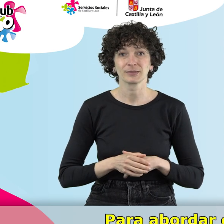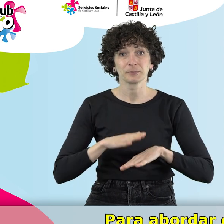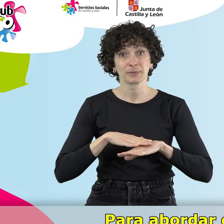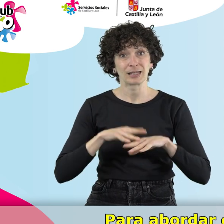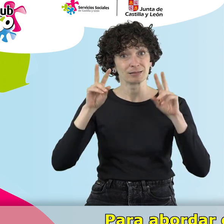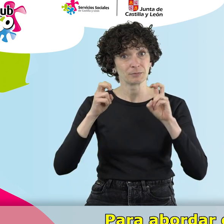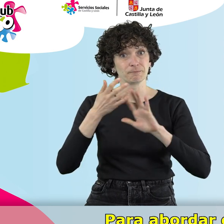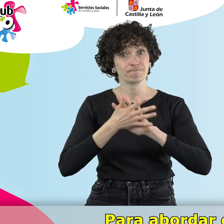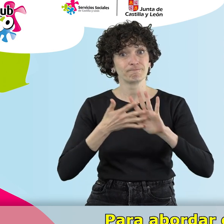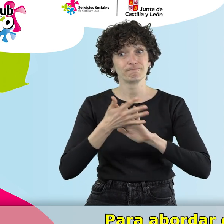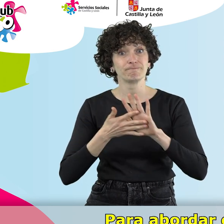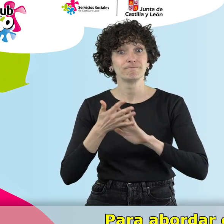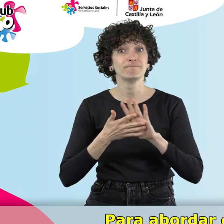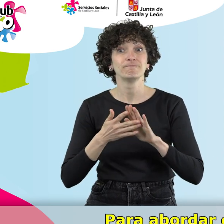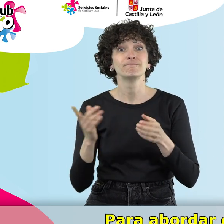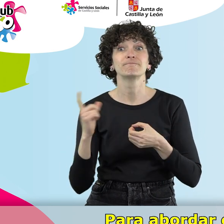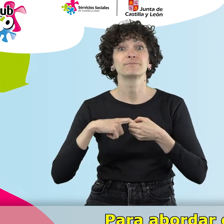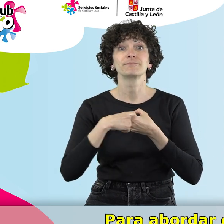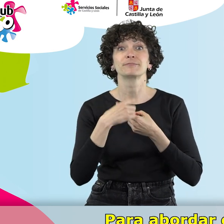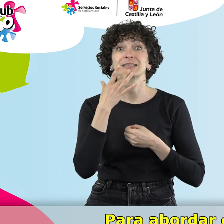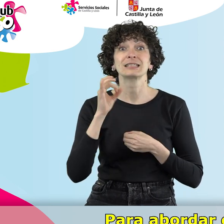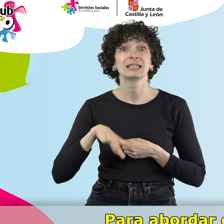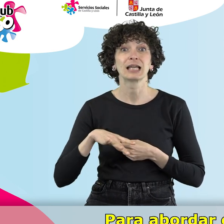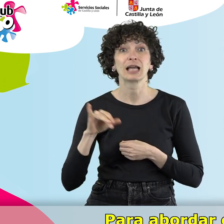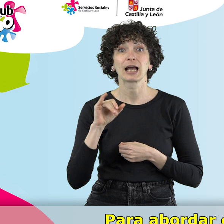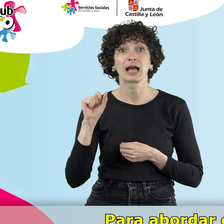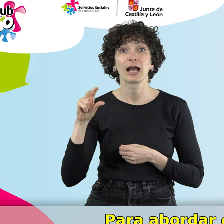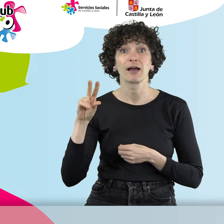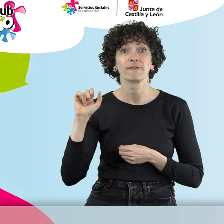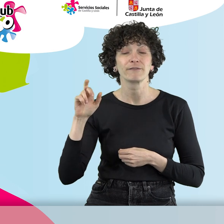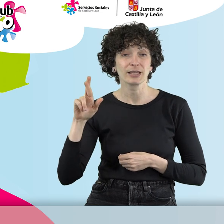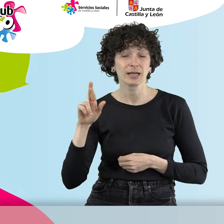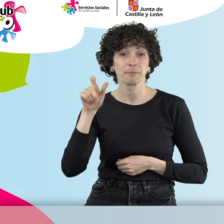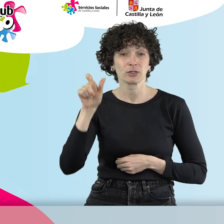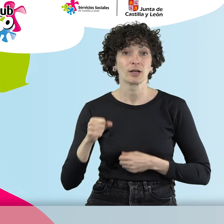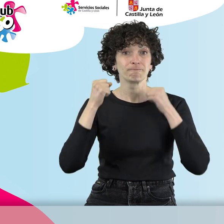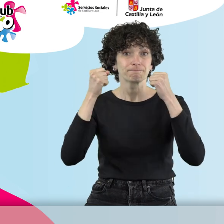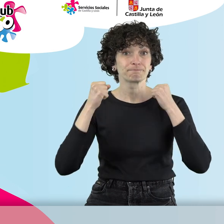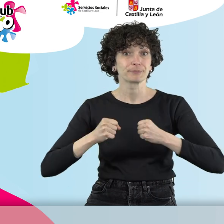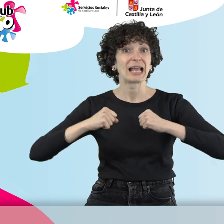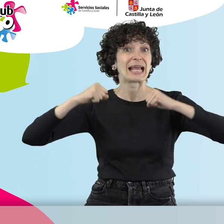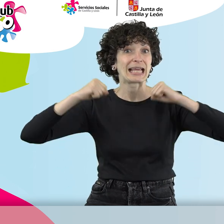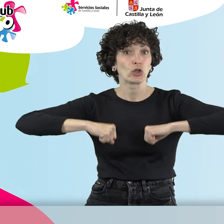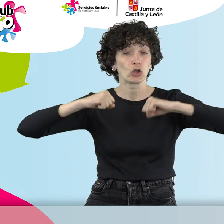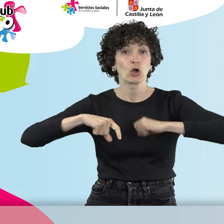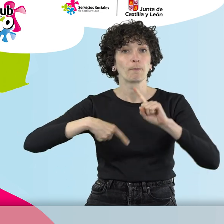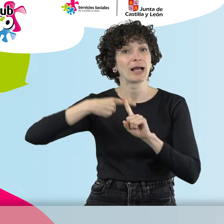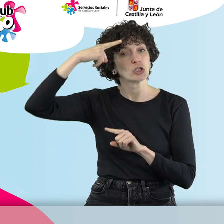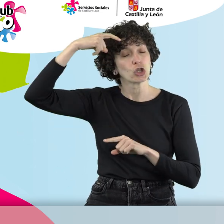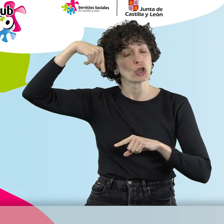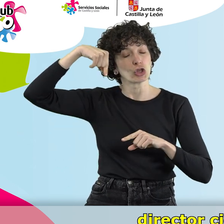Para abordar este asunto contamos con Javier Yanguas, gerontólogo y doctor en